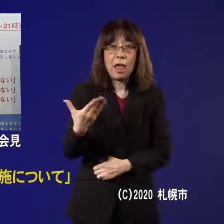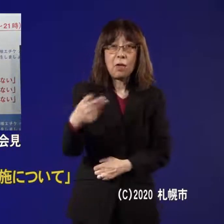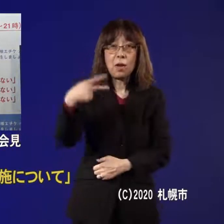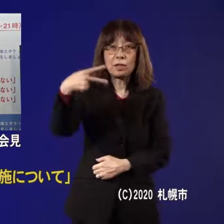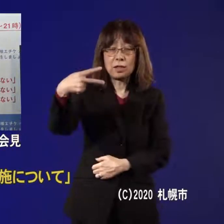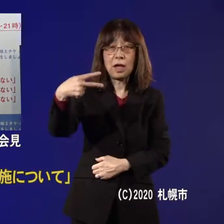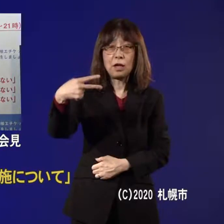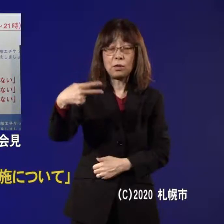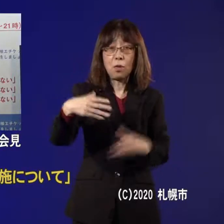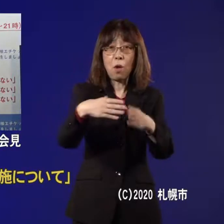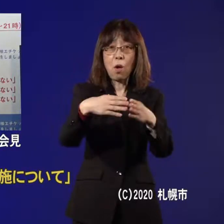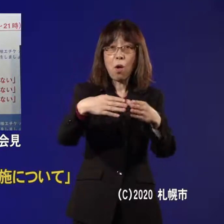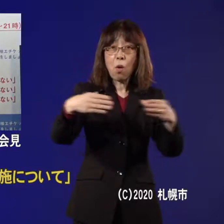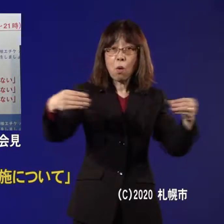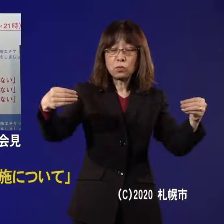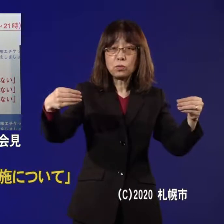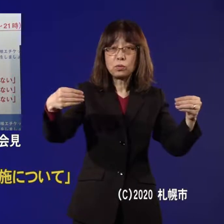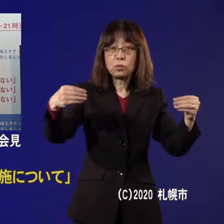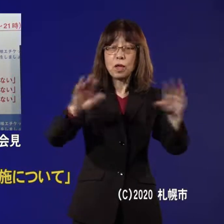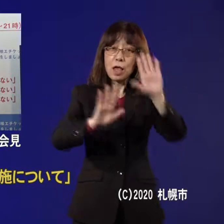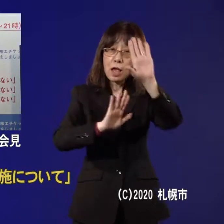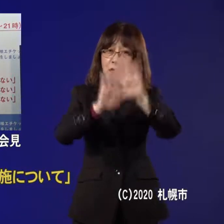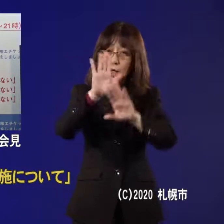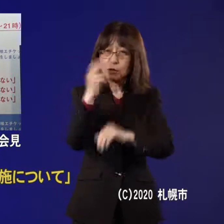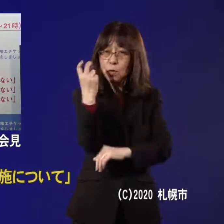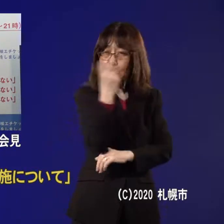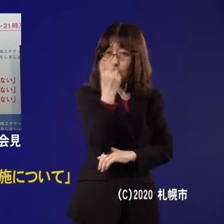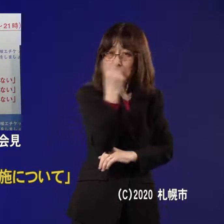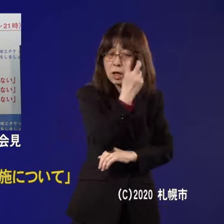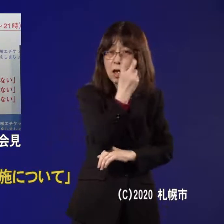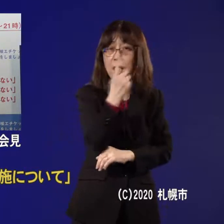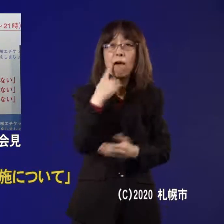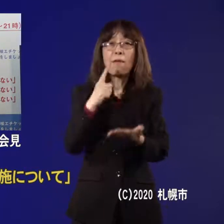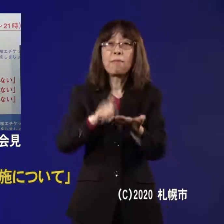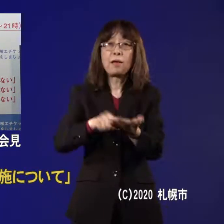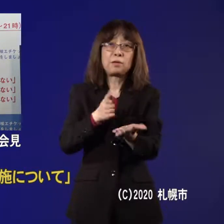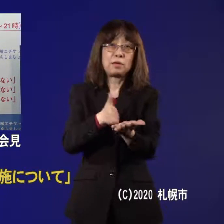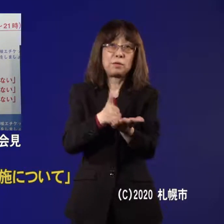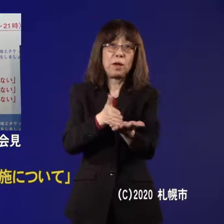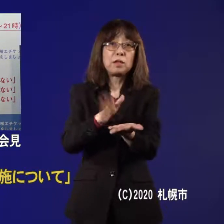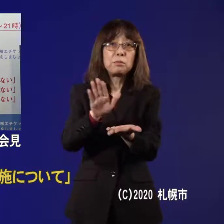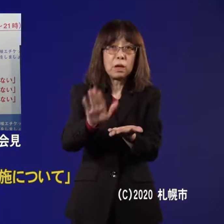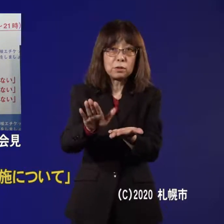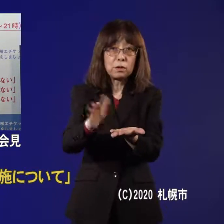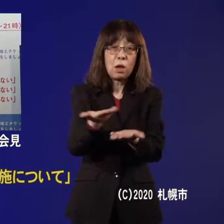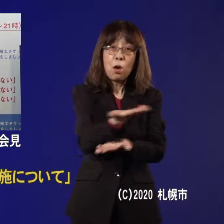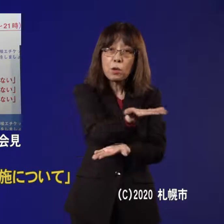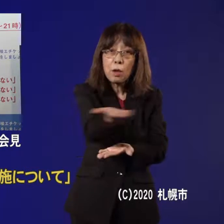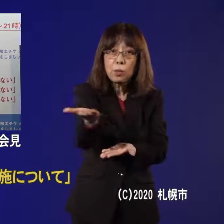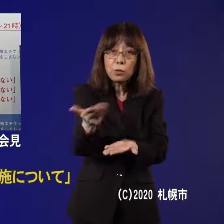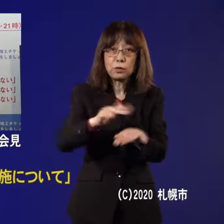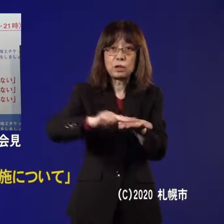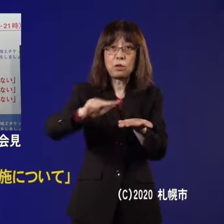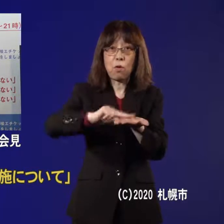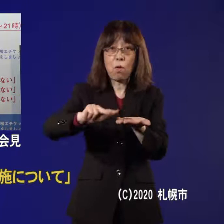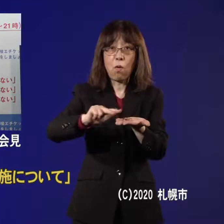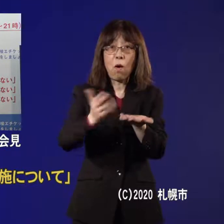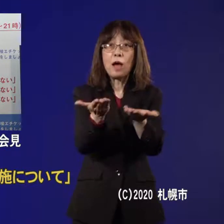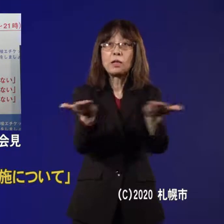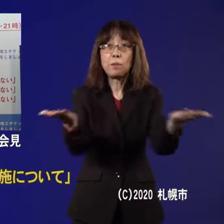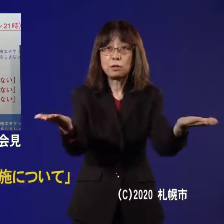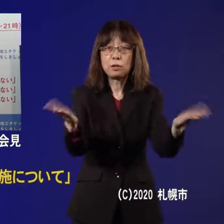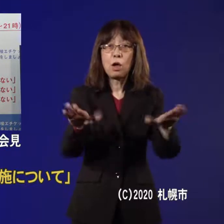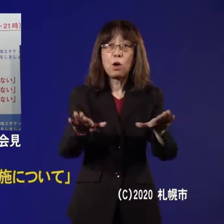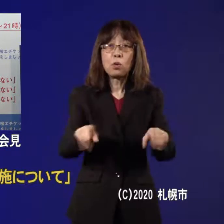調査の実施について簡単にお話をさせていただきます。お手元に資料ございますが、今年の9